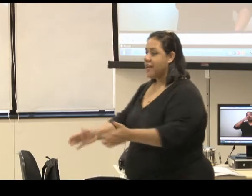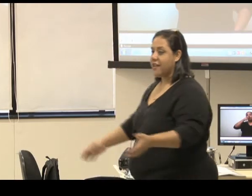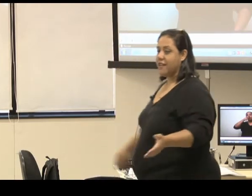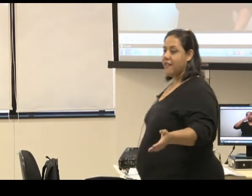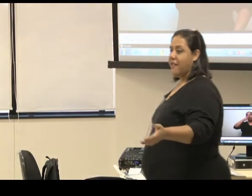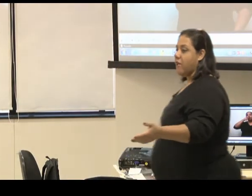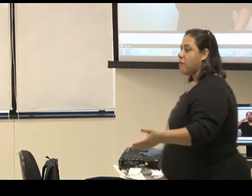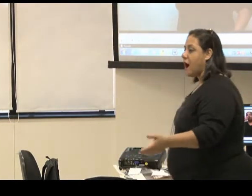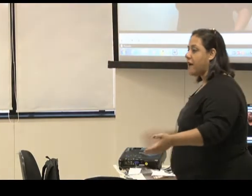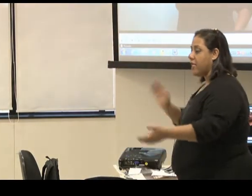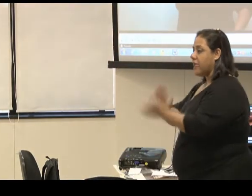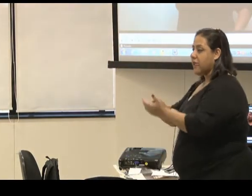Bora?